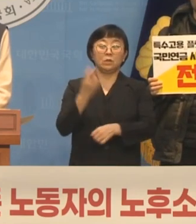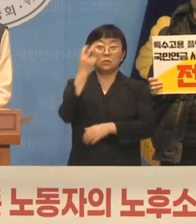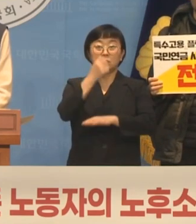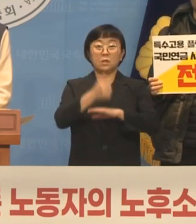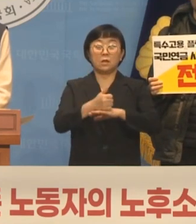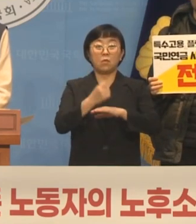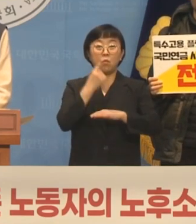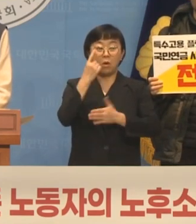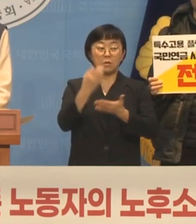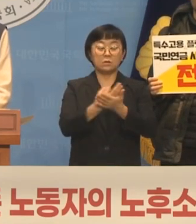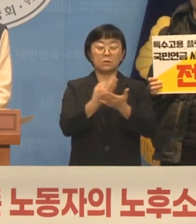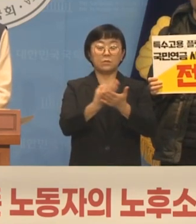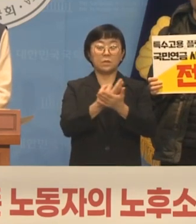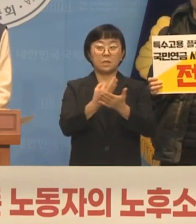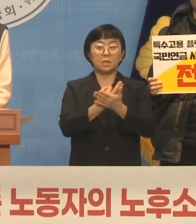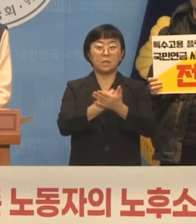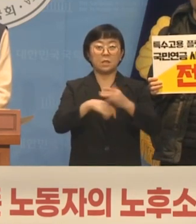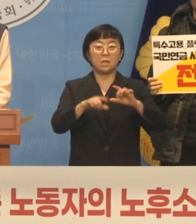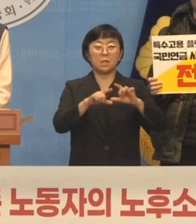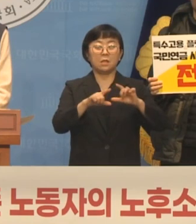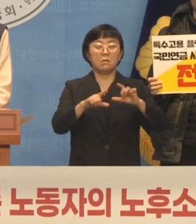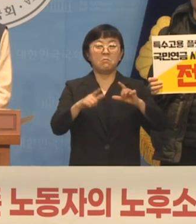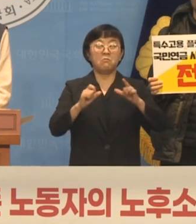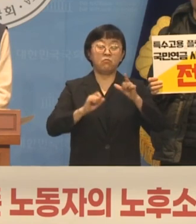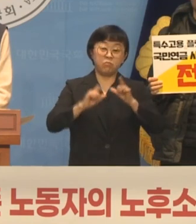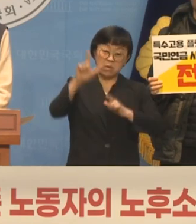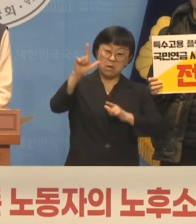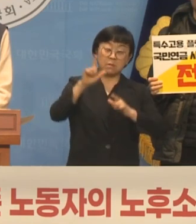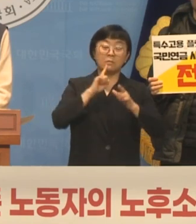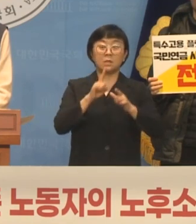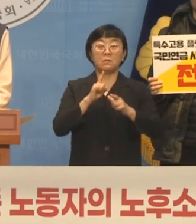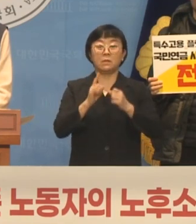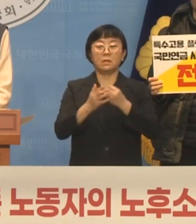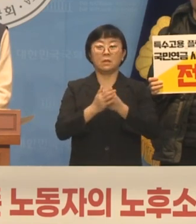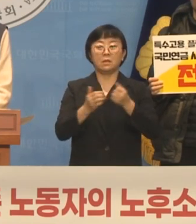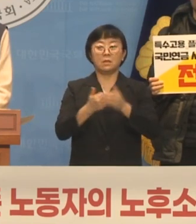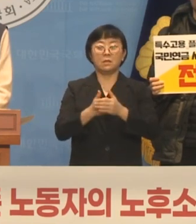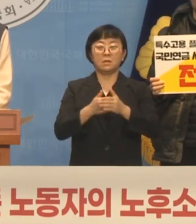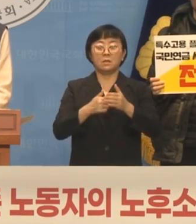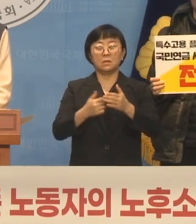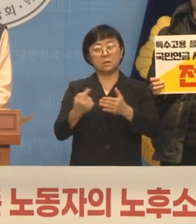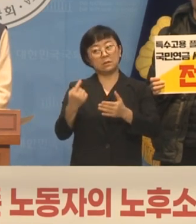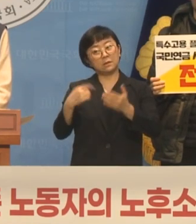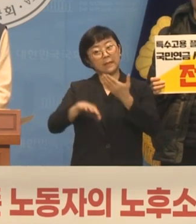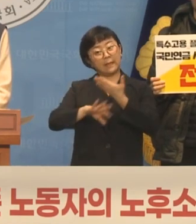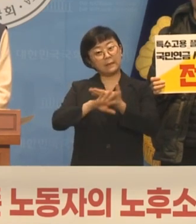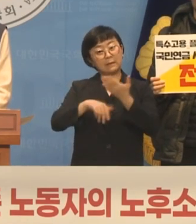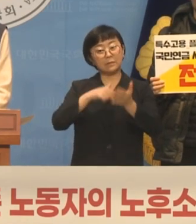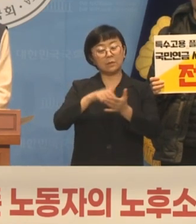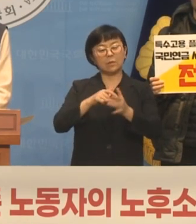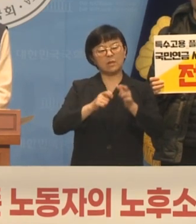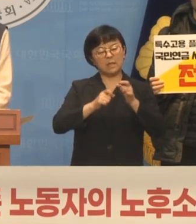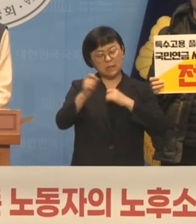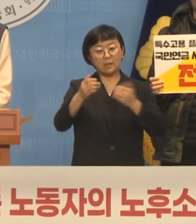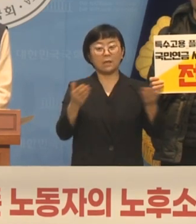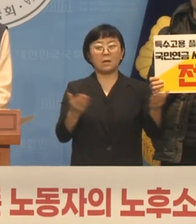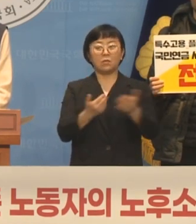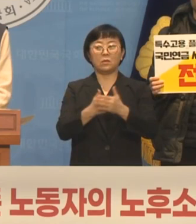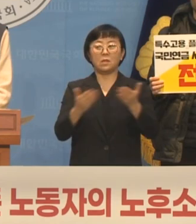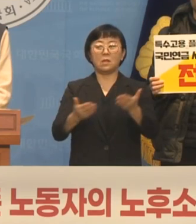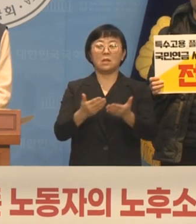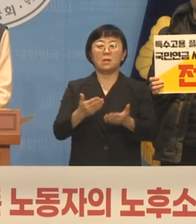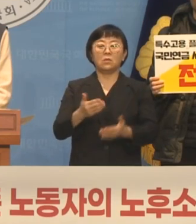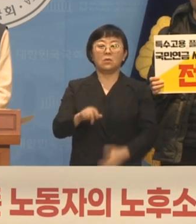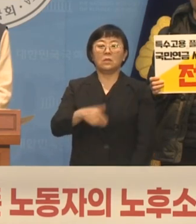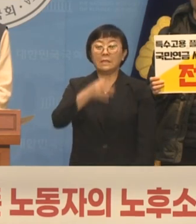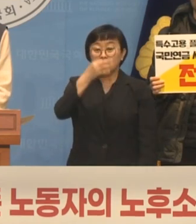월 수입이 임금 근로자보다 월등히 높다고 하지만 그 이면을 보면 매우 길게 일하고 업무